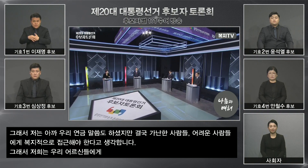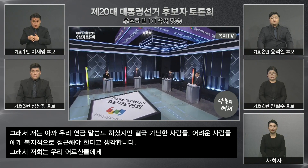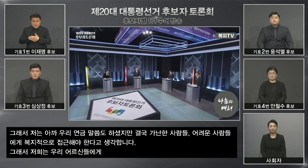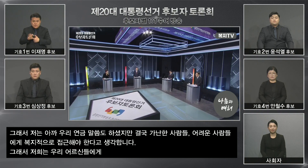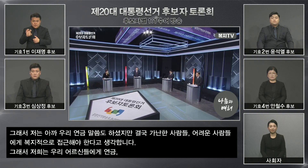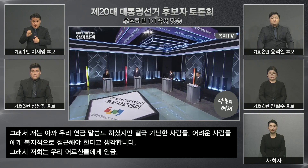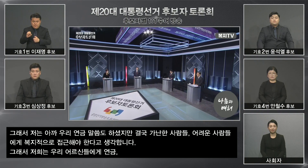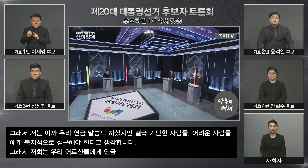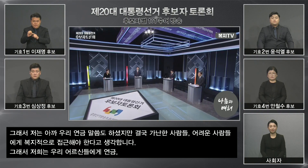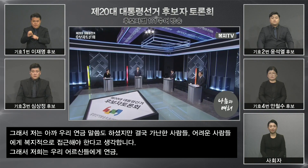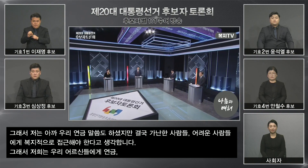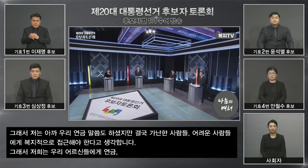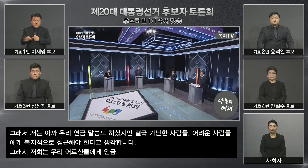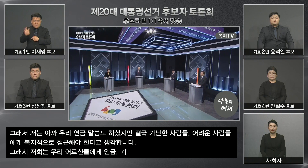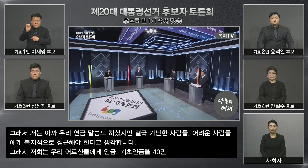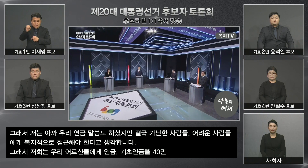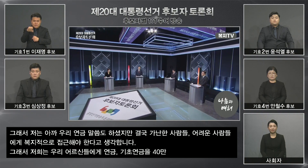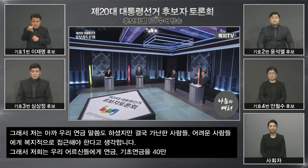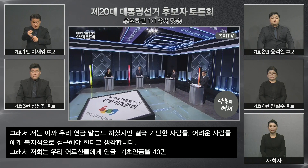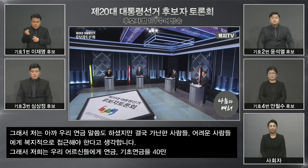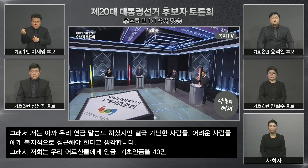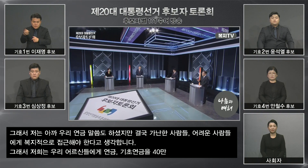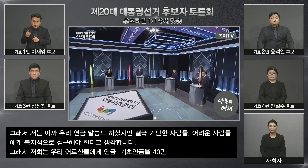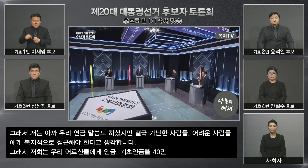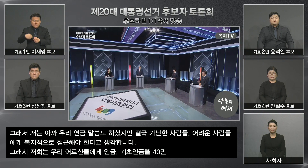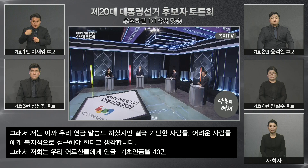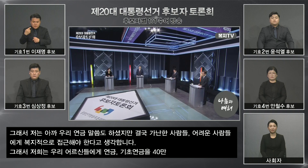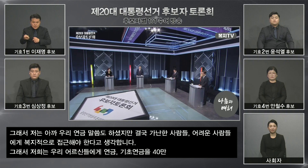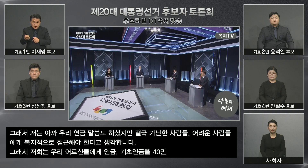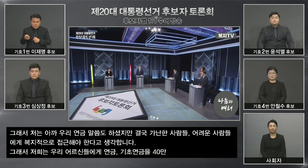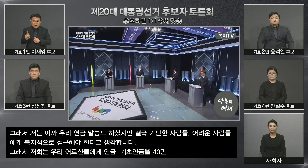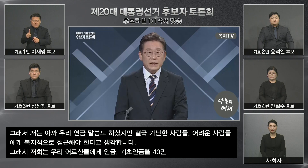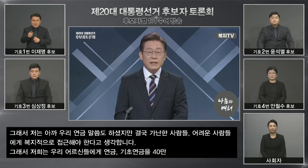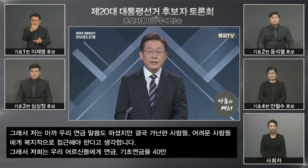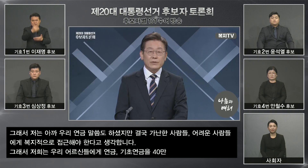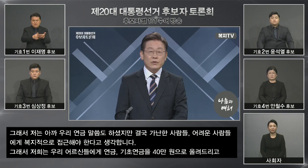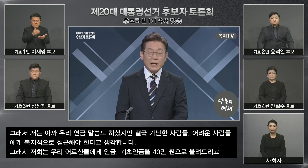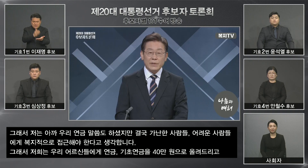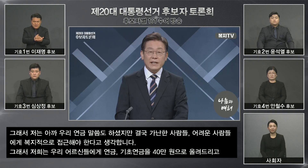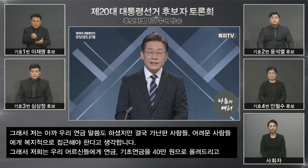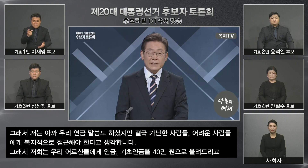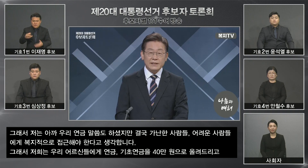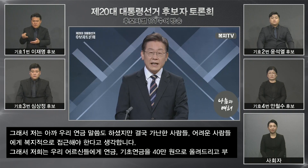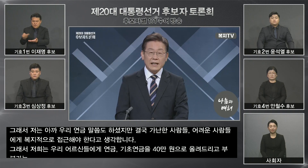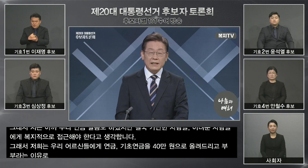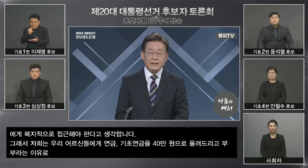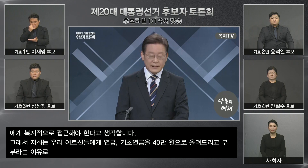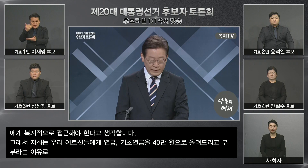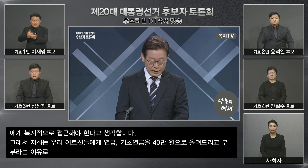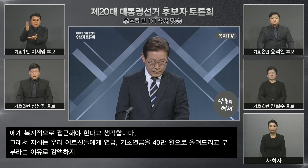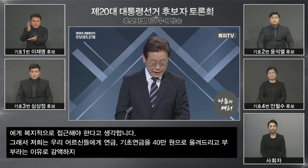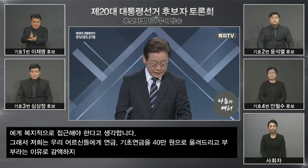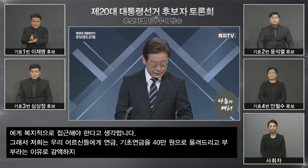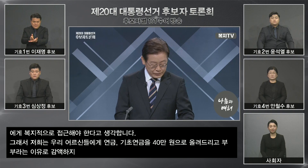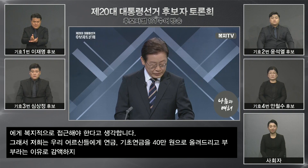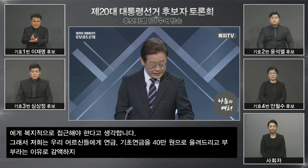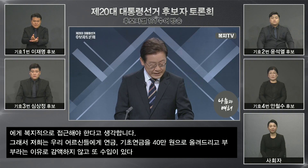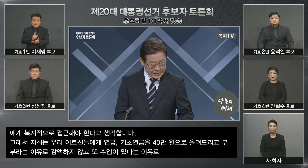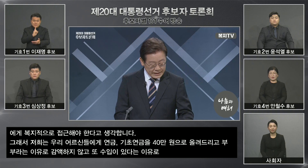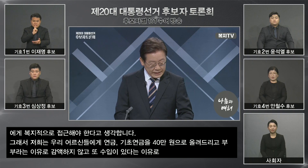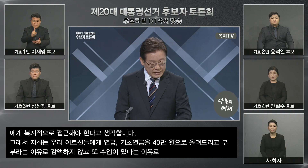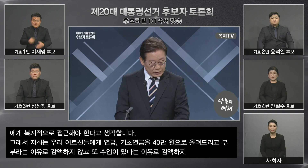40만 원으로 올려드리고 부부라는 이유로 감액하지 않고 또 수입이 있다는 이유로 감액하지 않는다. 이 말씀 하나